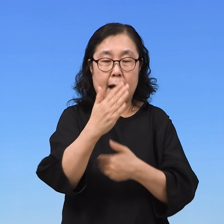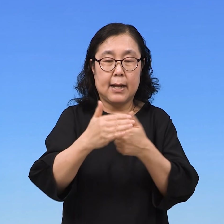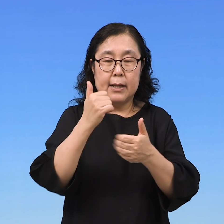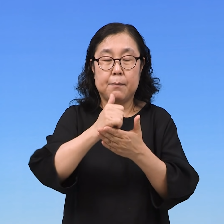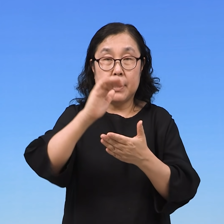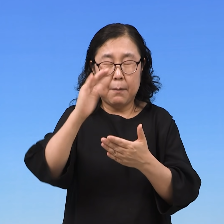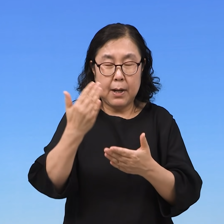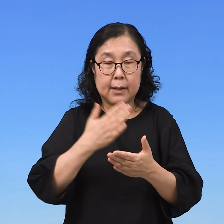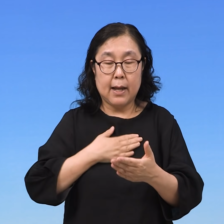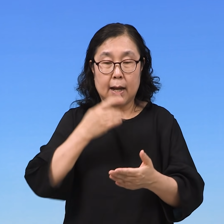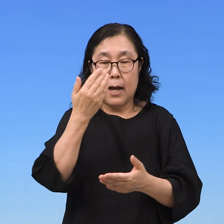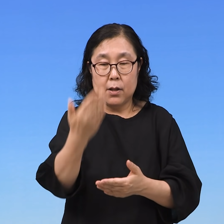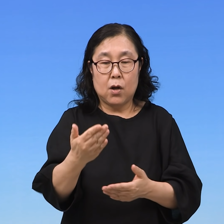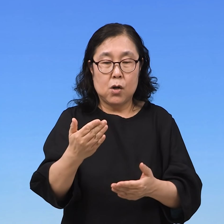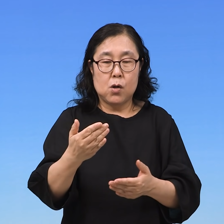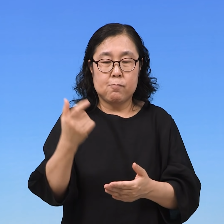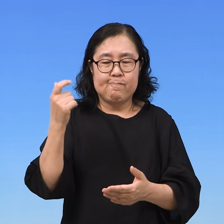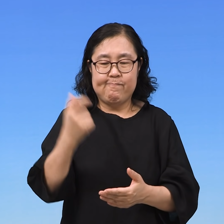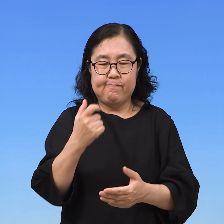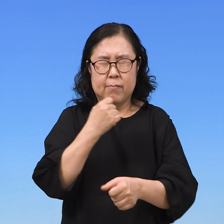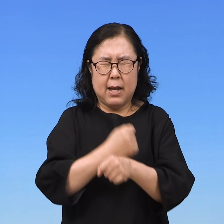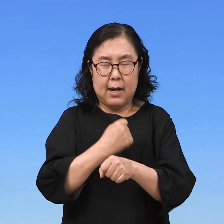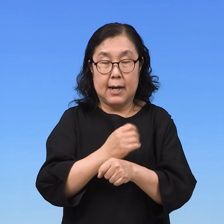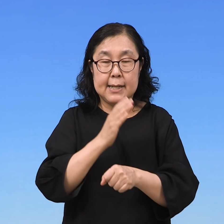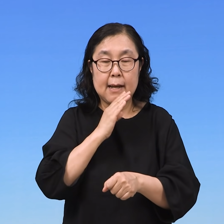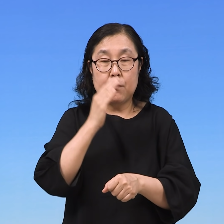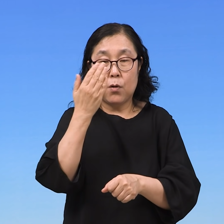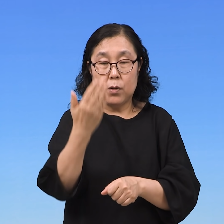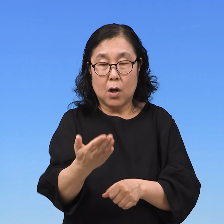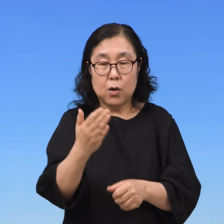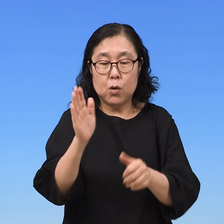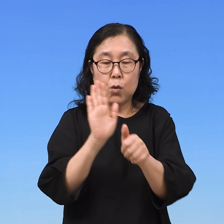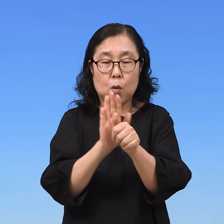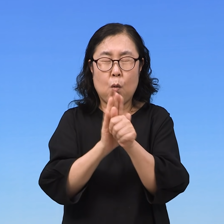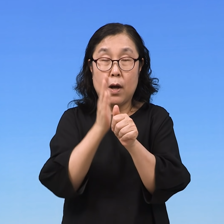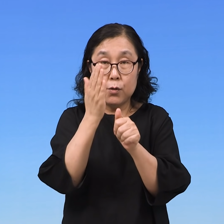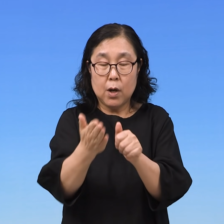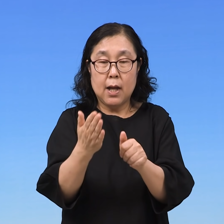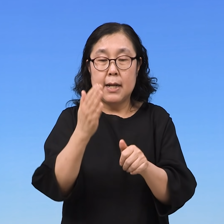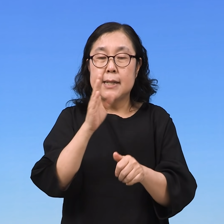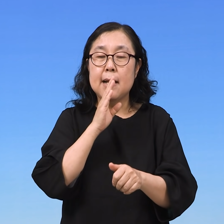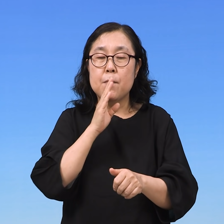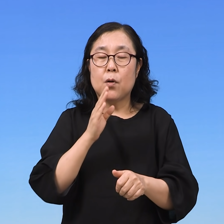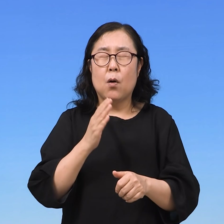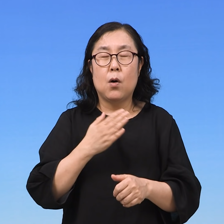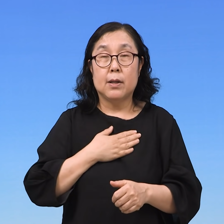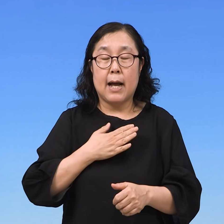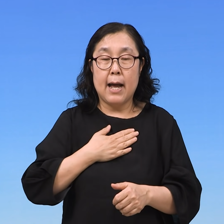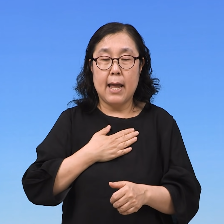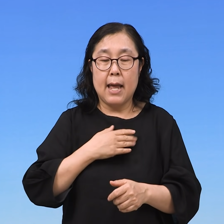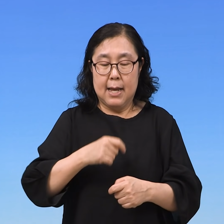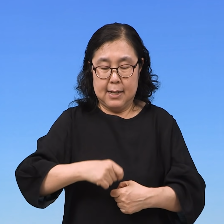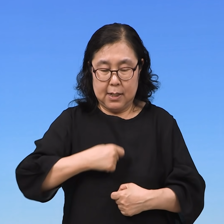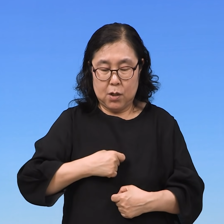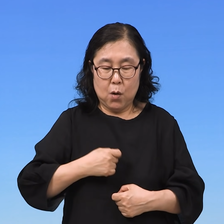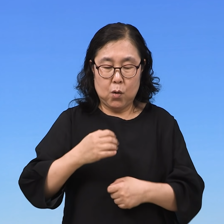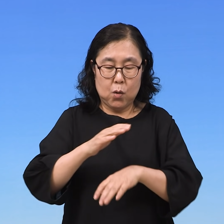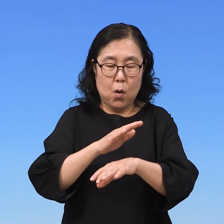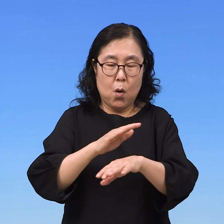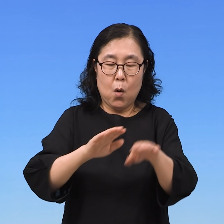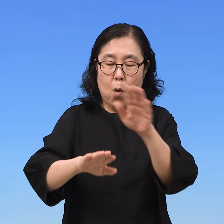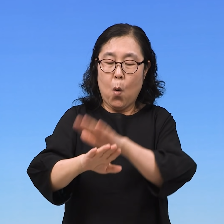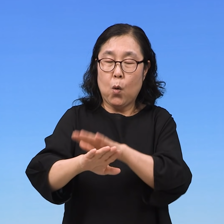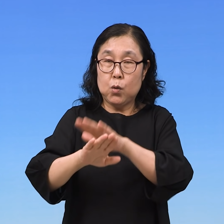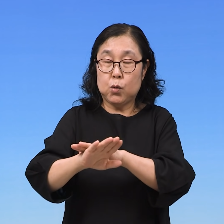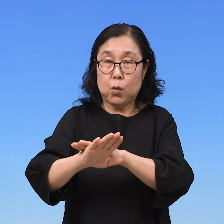너의 하나님이 됨이라. 내가 너를 굳세게 하리라. 참으로 너를 도와주리라. 참으로 나의 의로운 오른손으로 너를